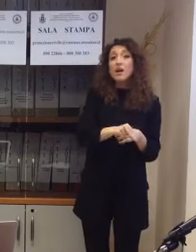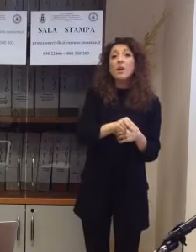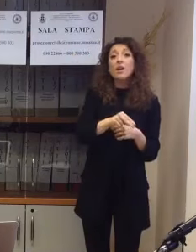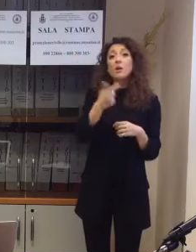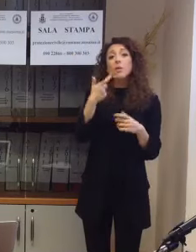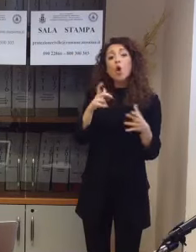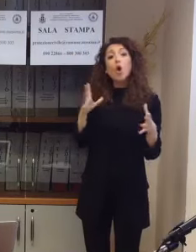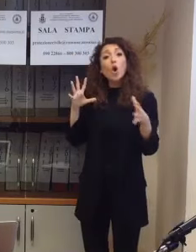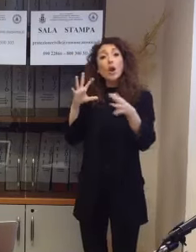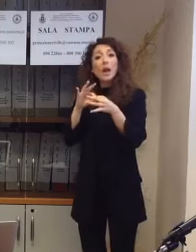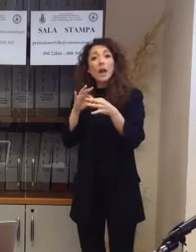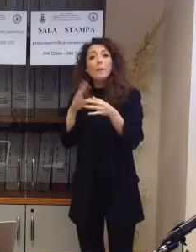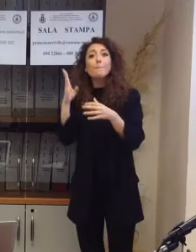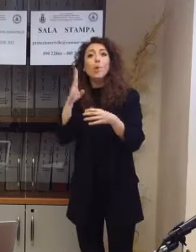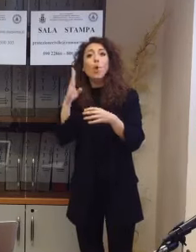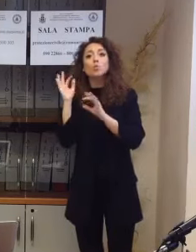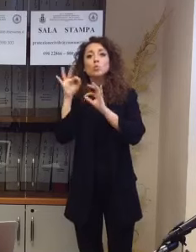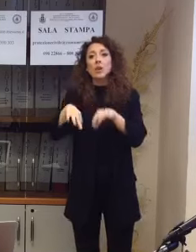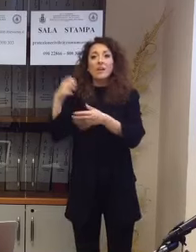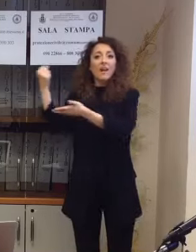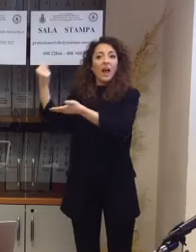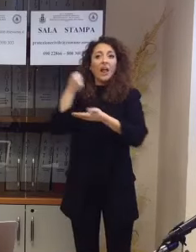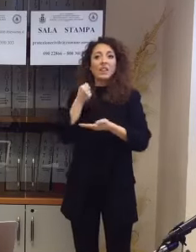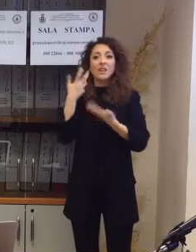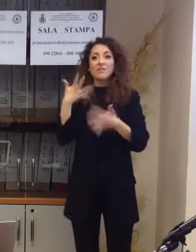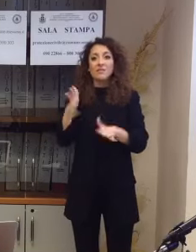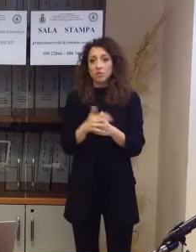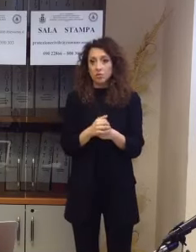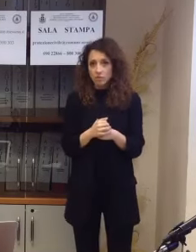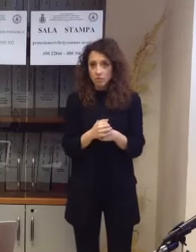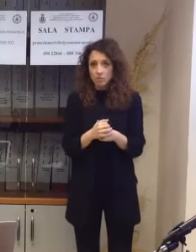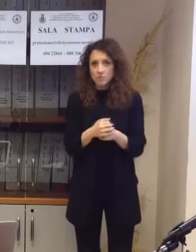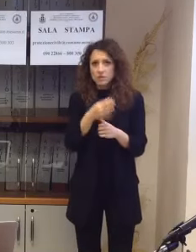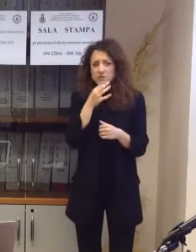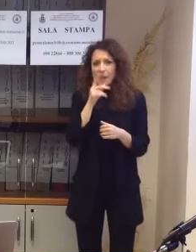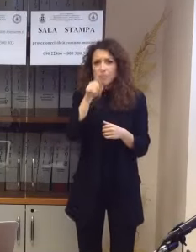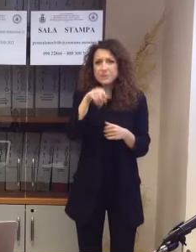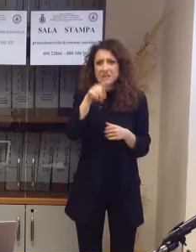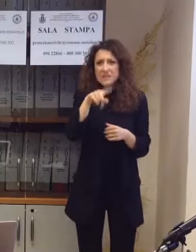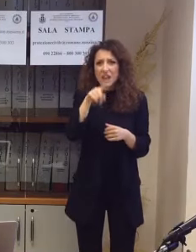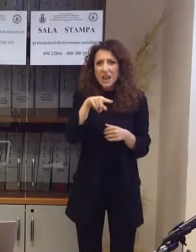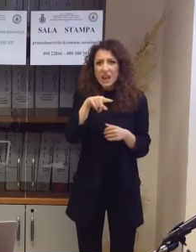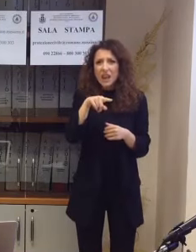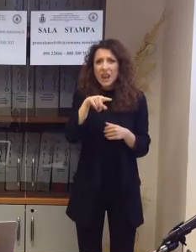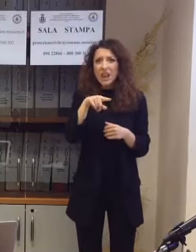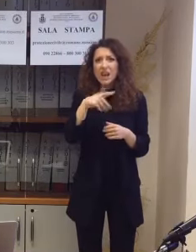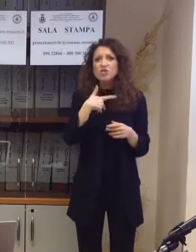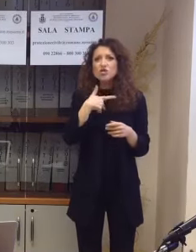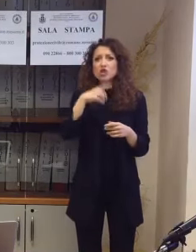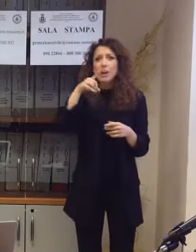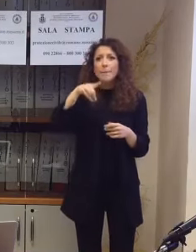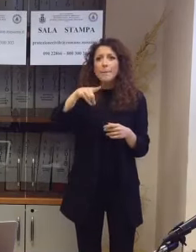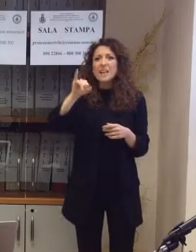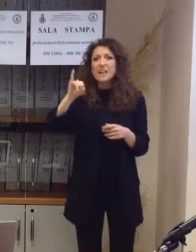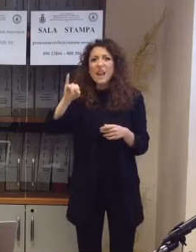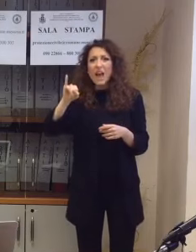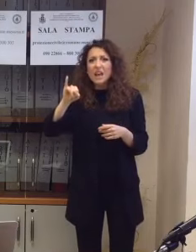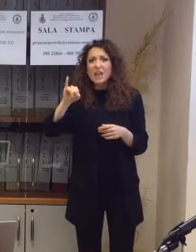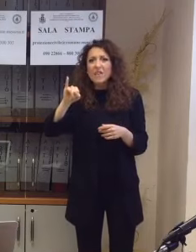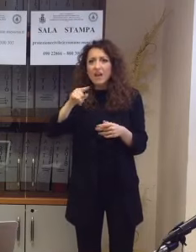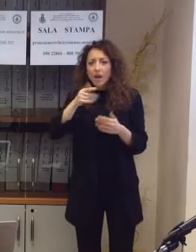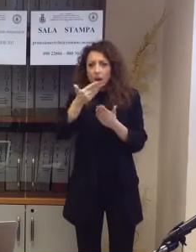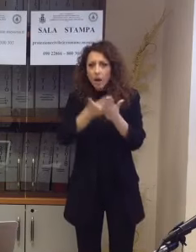dato importante, cioè significa che sono 1.000 titolari di partita IVA, i